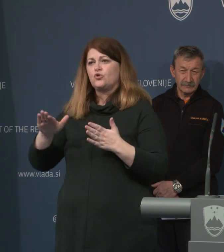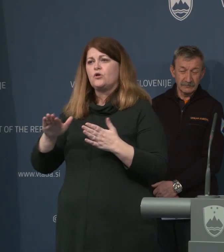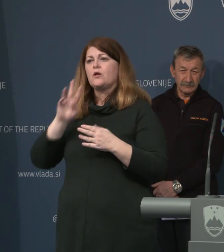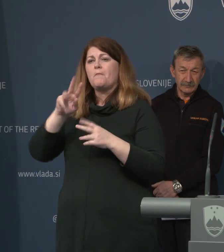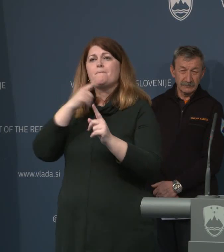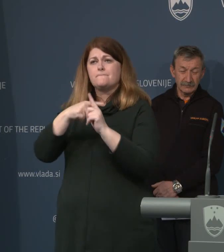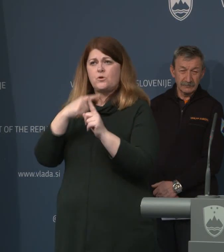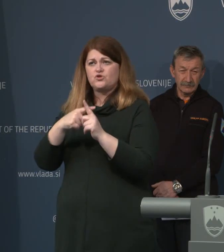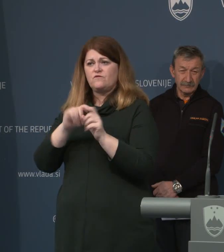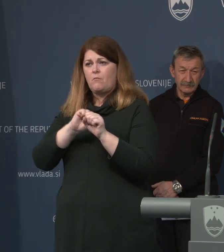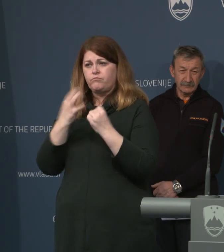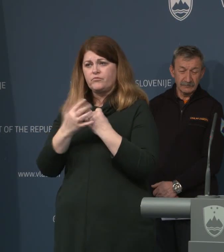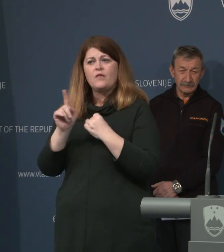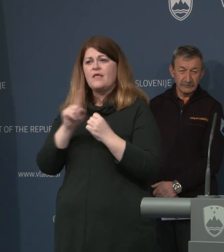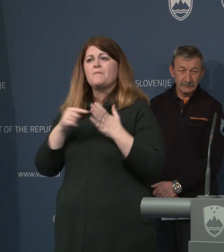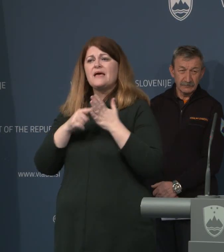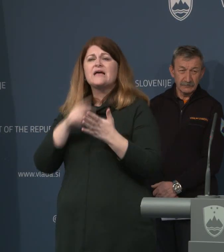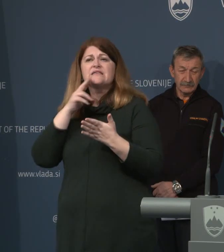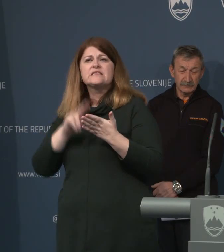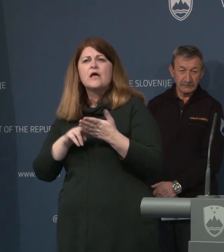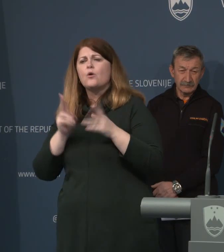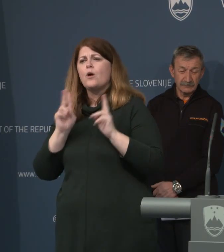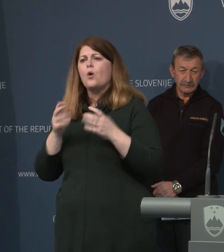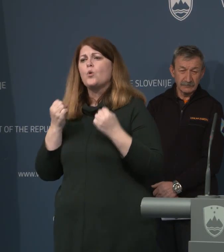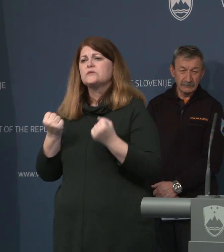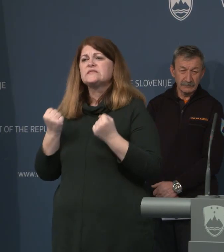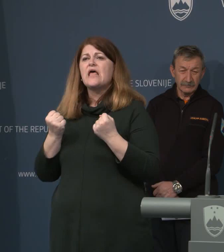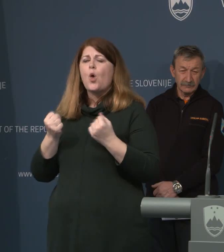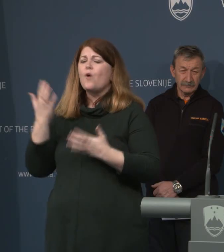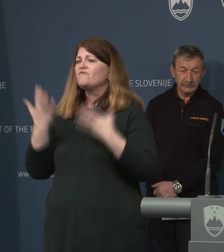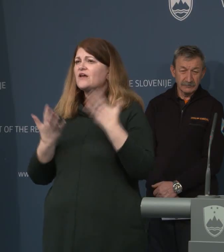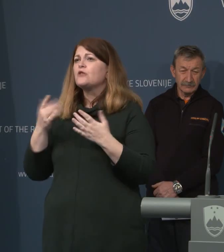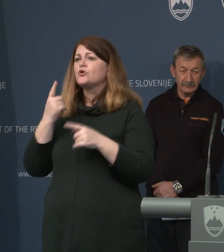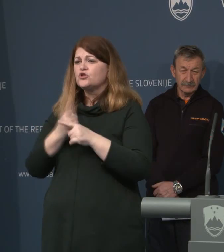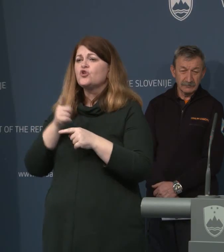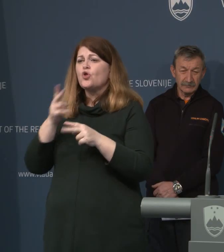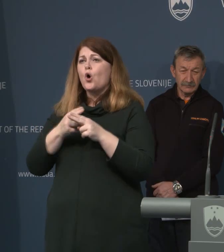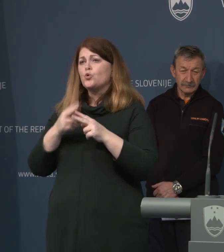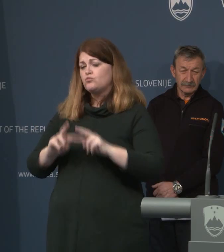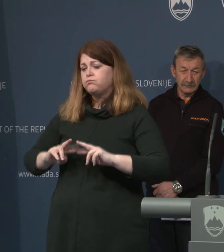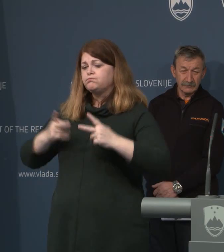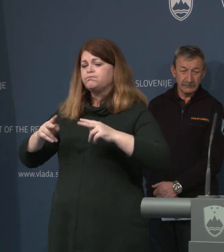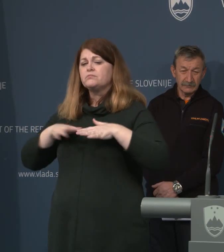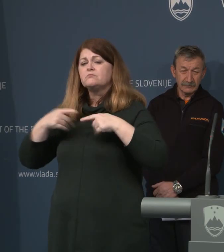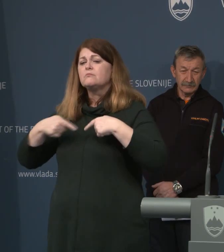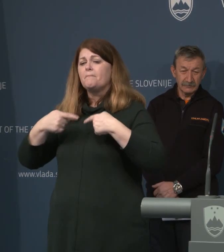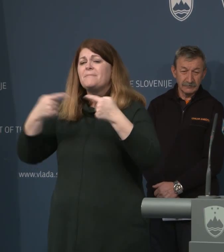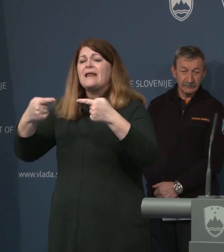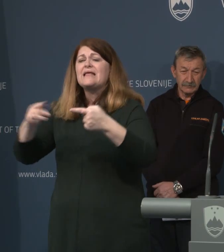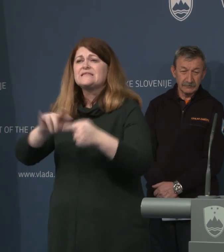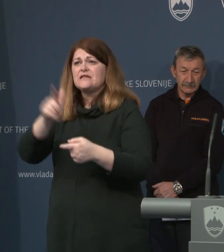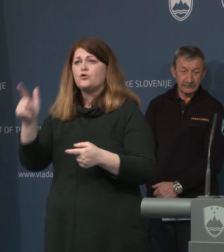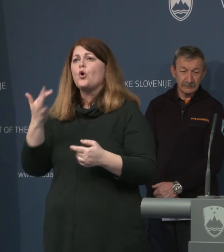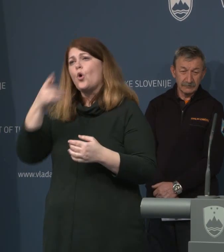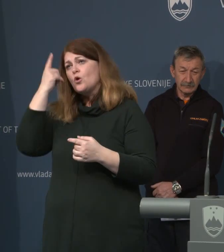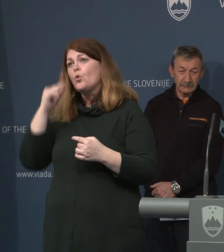zdaj pozitivnih, noben ne bi kazal simptomov, kako zelo verjetno je, da so potem to okužbo prenesli na drugo oziroma koliko ljudi bi lahko